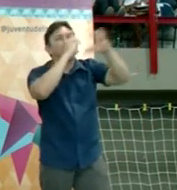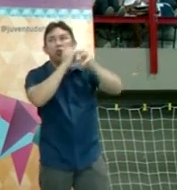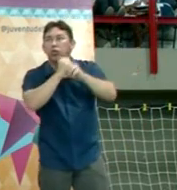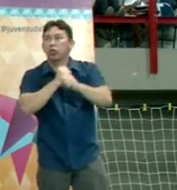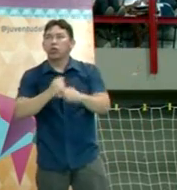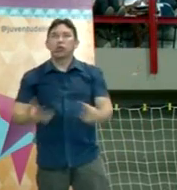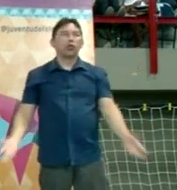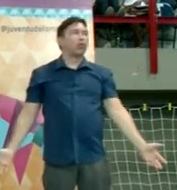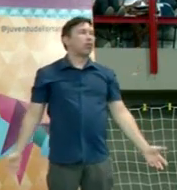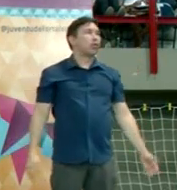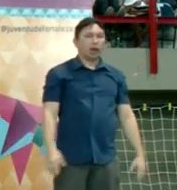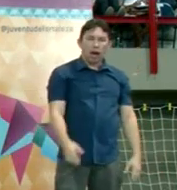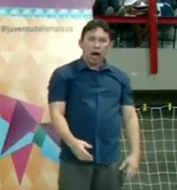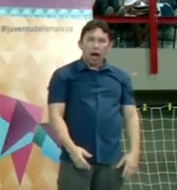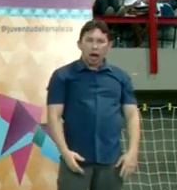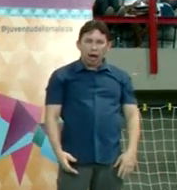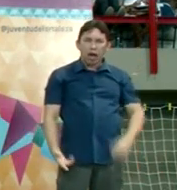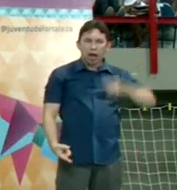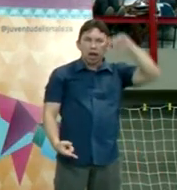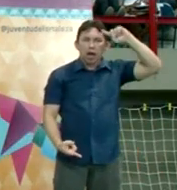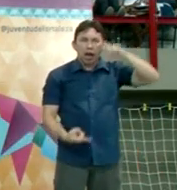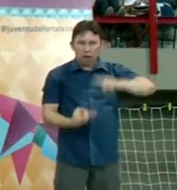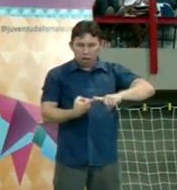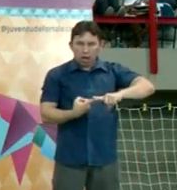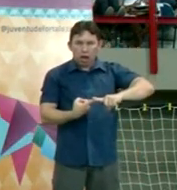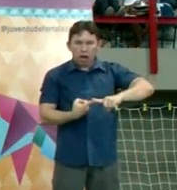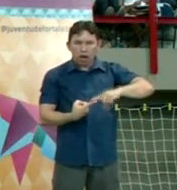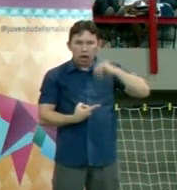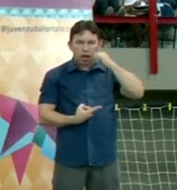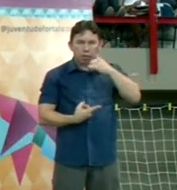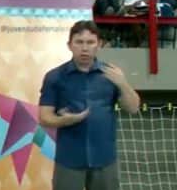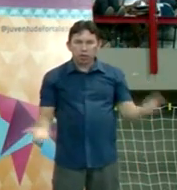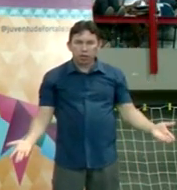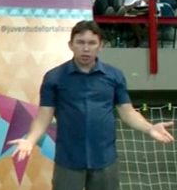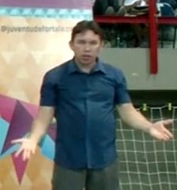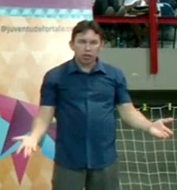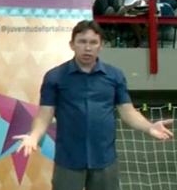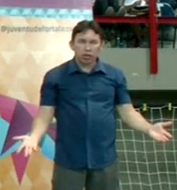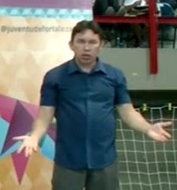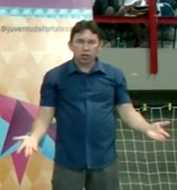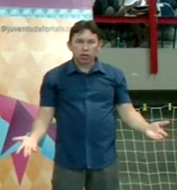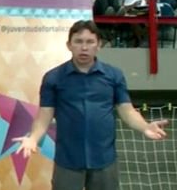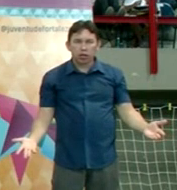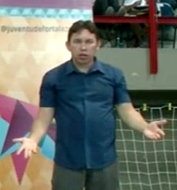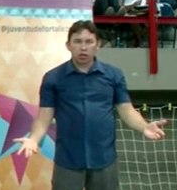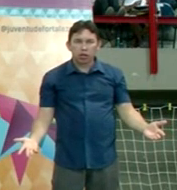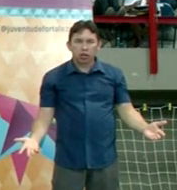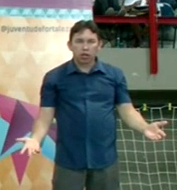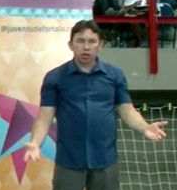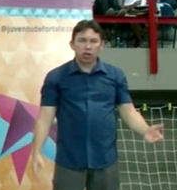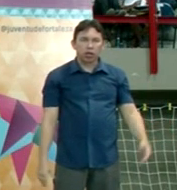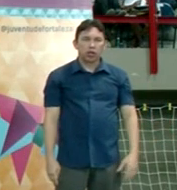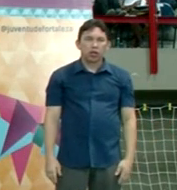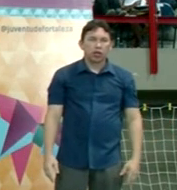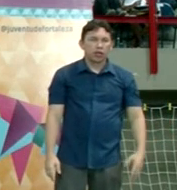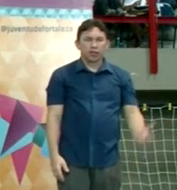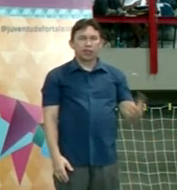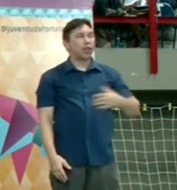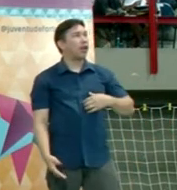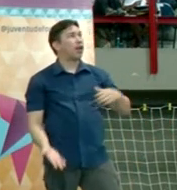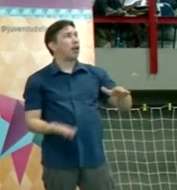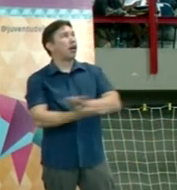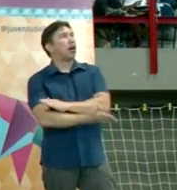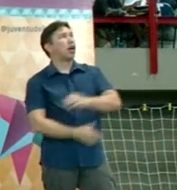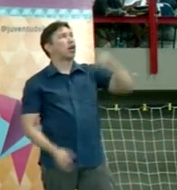diz, acabou a energia. Como é que nós somos acostumados a dizer desde garotos? Nós dizemos, acabou a